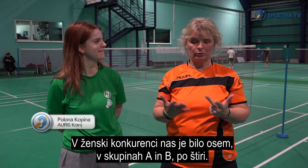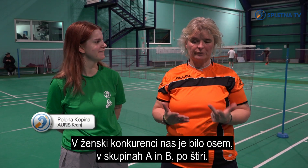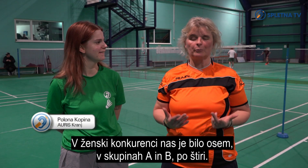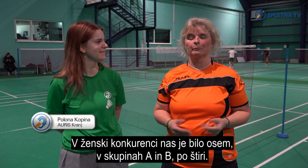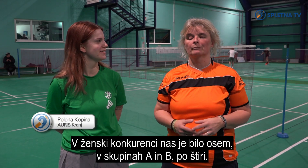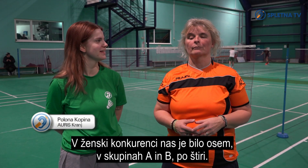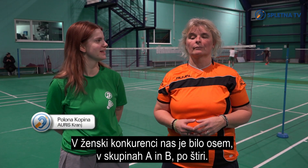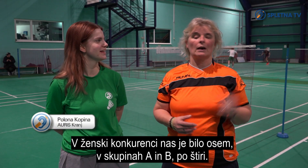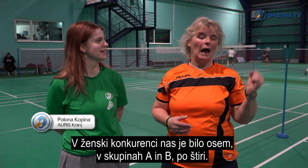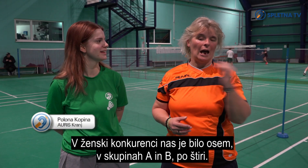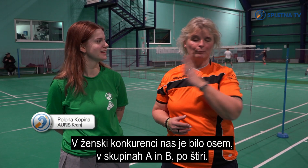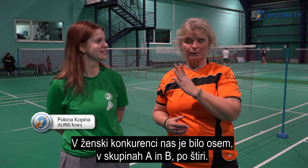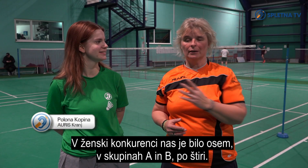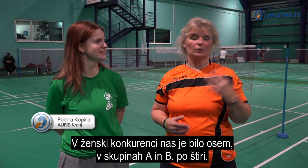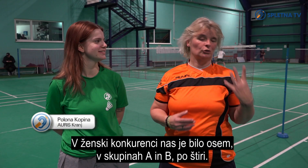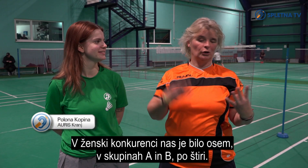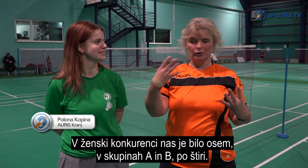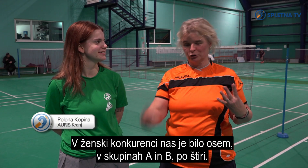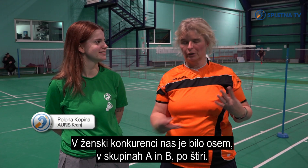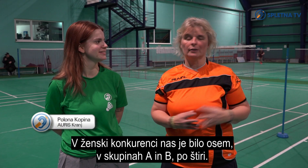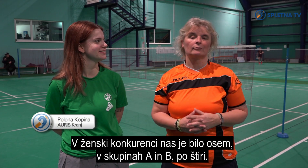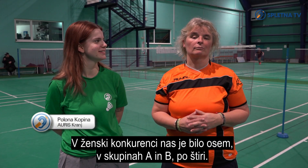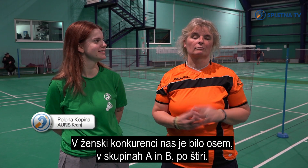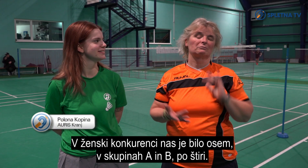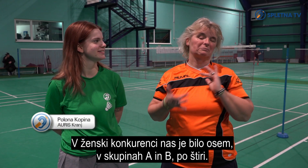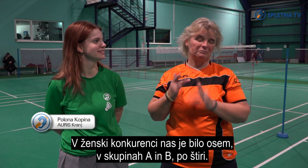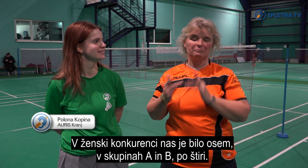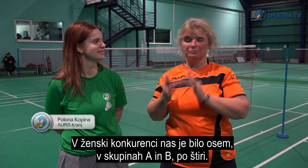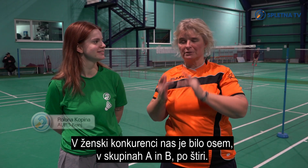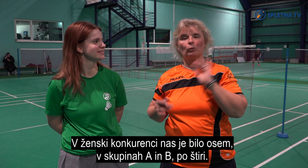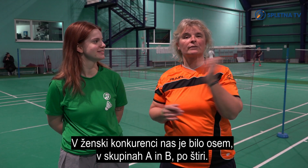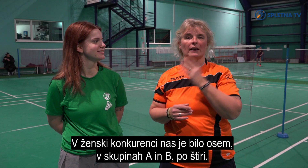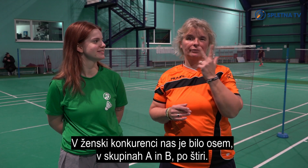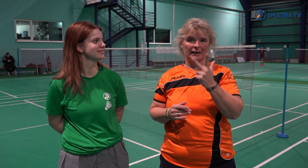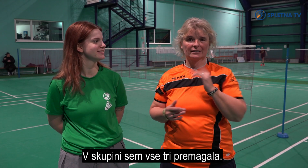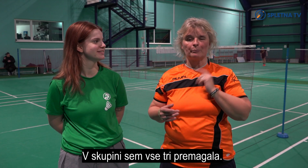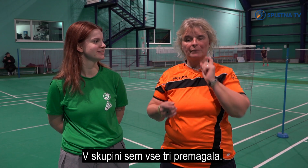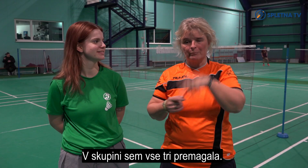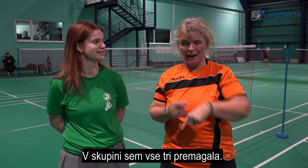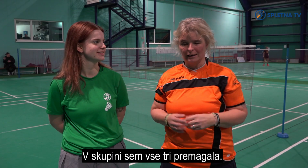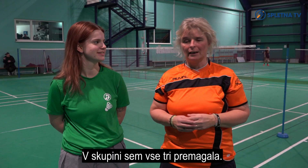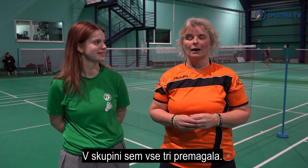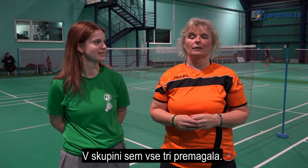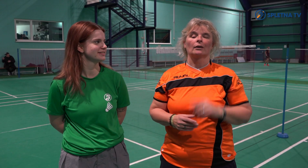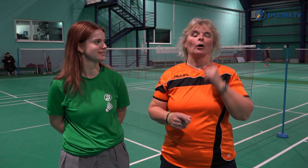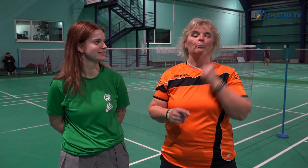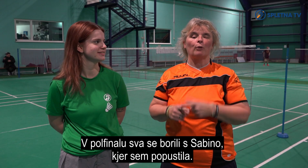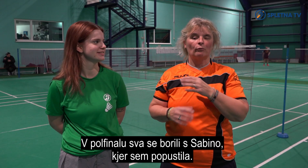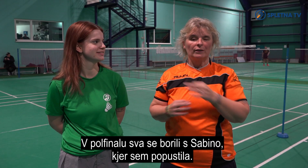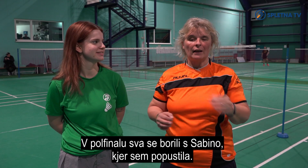V ženski konkurenci nas je bilo 8, v skupinah A in B po 4. V skupini sem vse 3 premagala. V